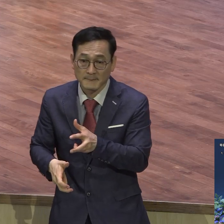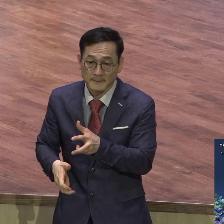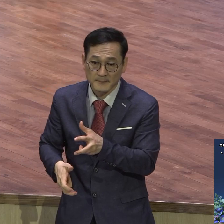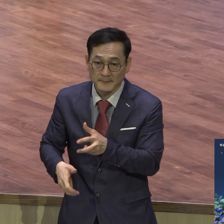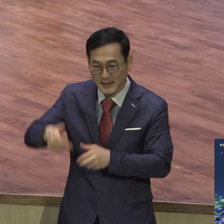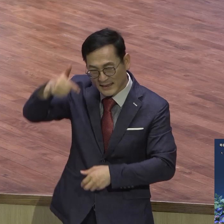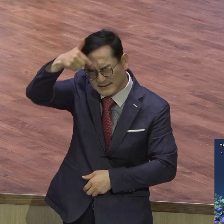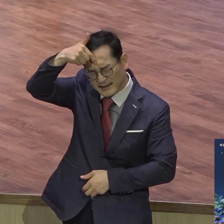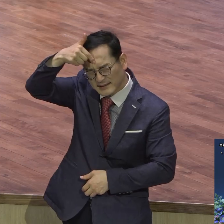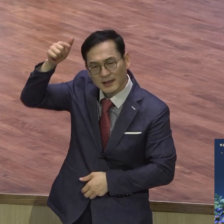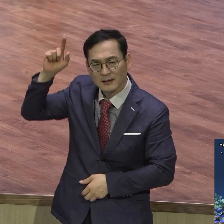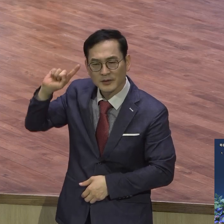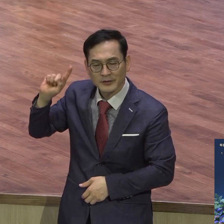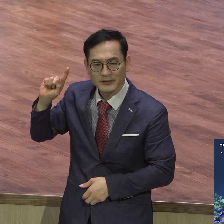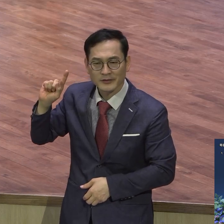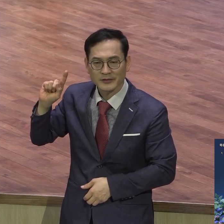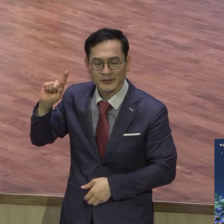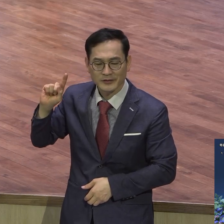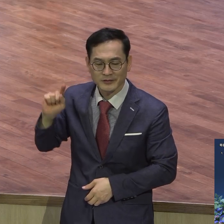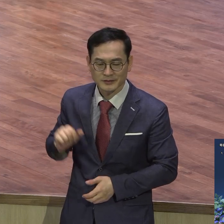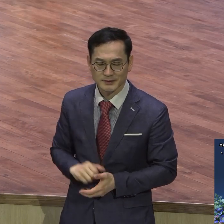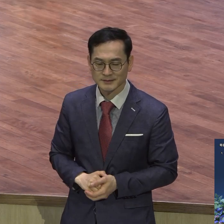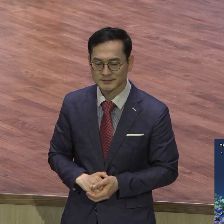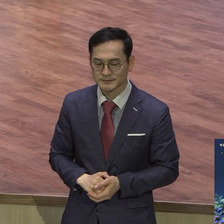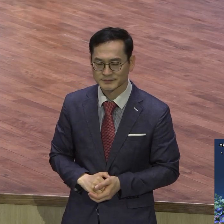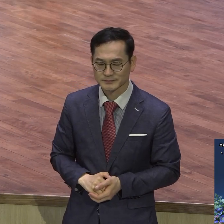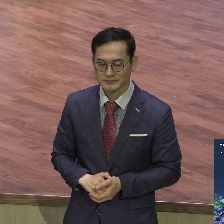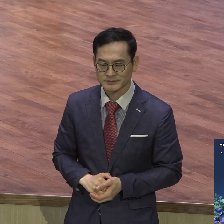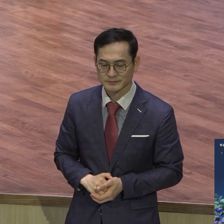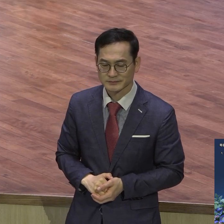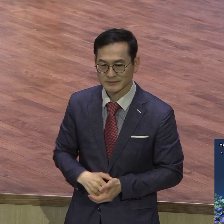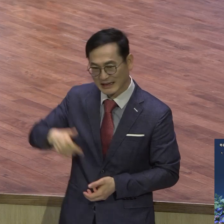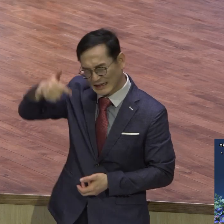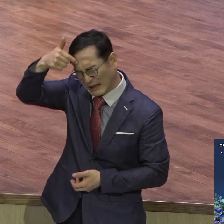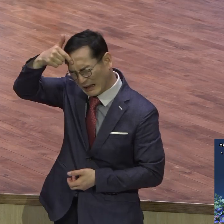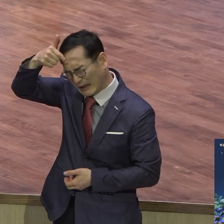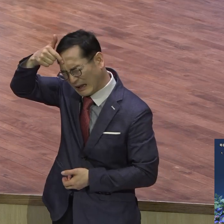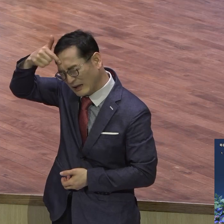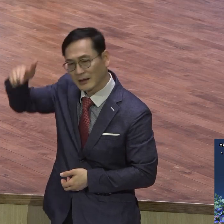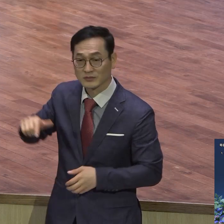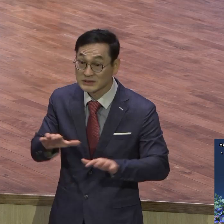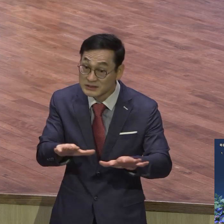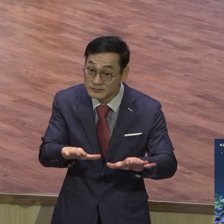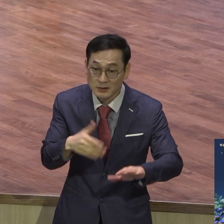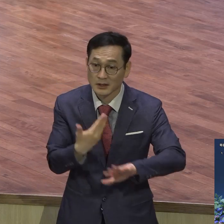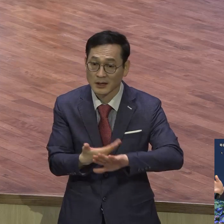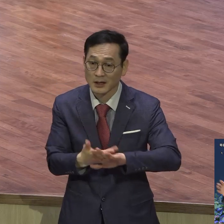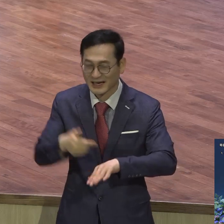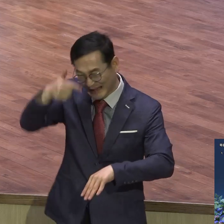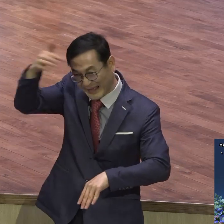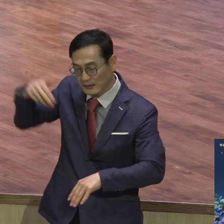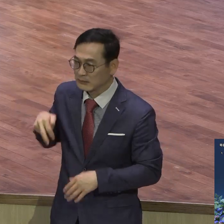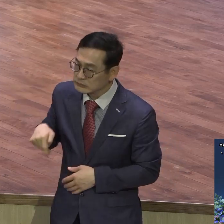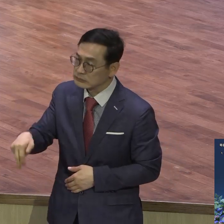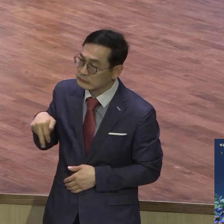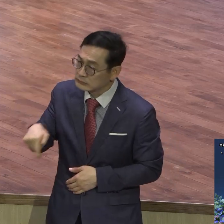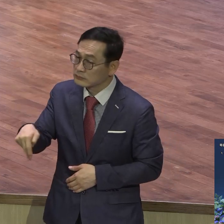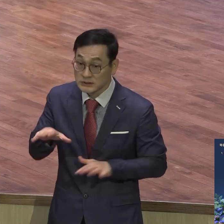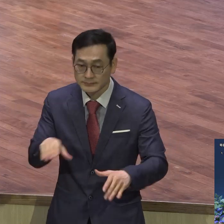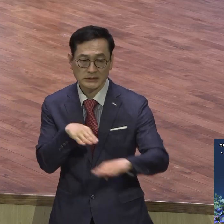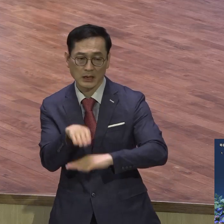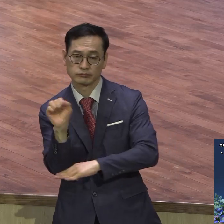아니 옛날에 우리가 집색이 신고 핫바지 입고 다닐 때하고 지금 갔습니까 자동차 타고 다녀요. 차원이 틀려요. 생각이